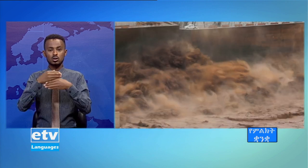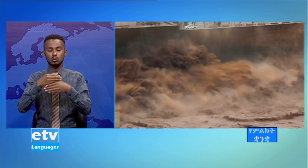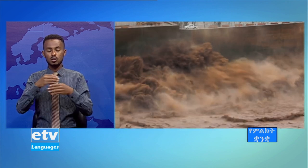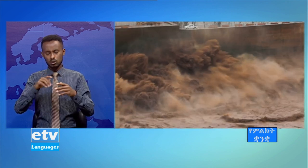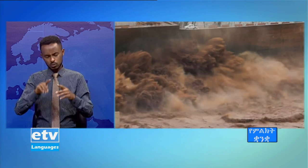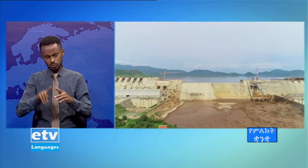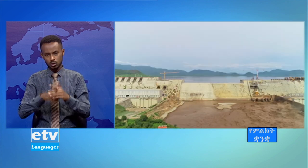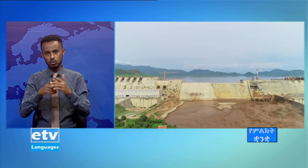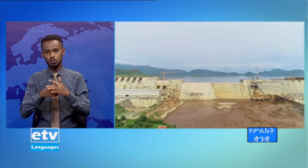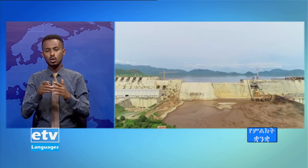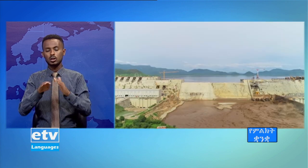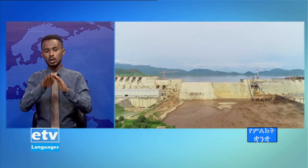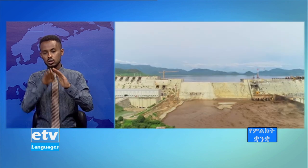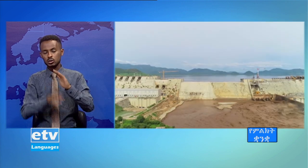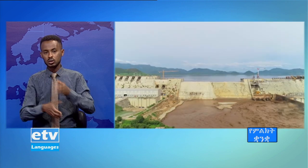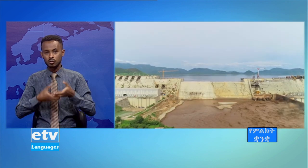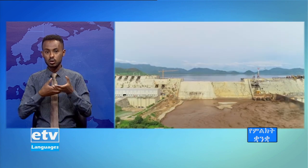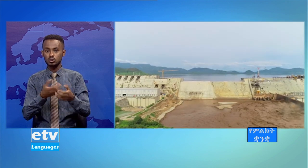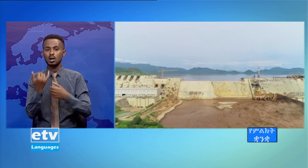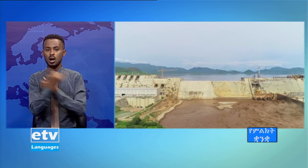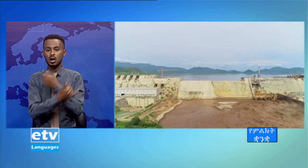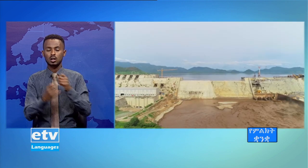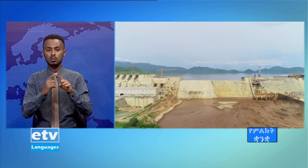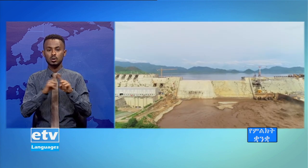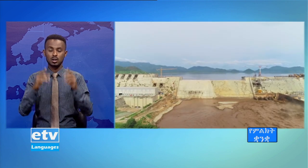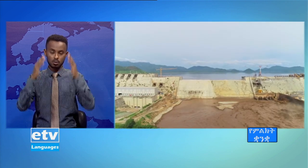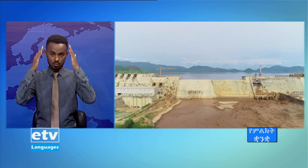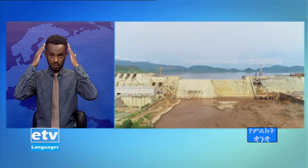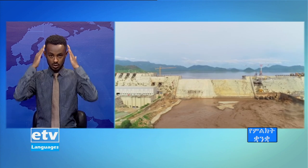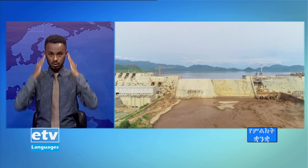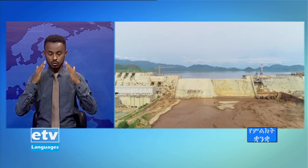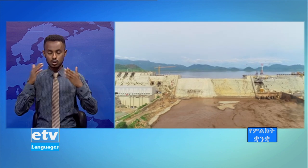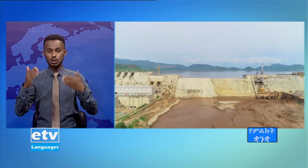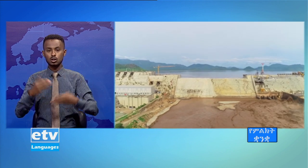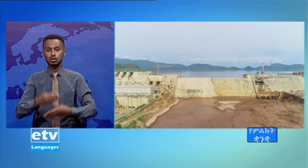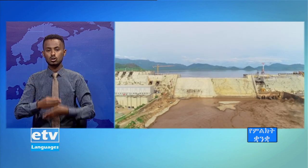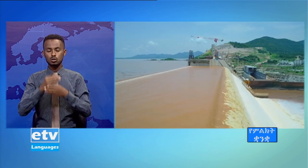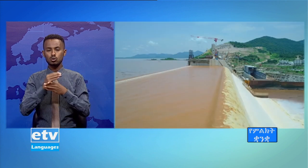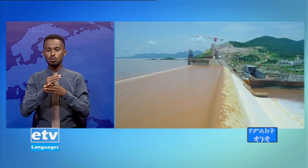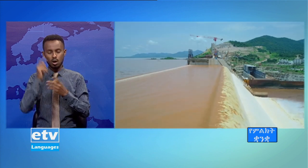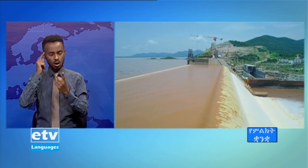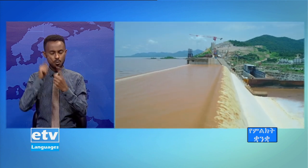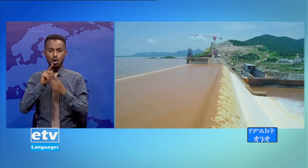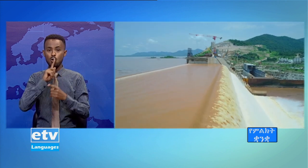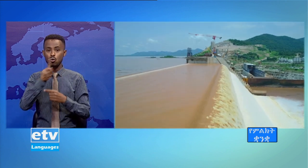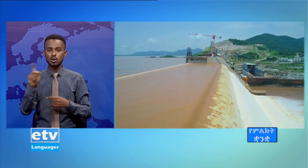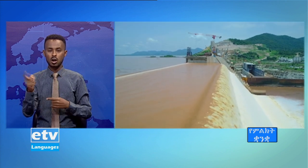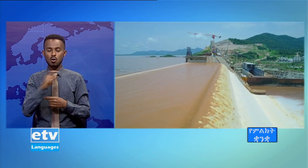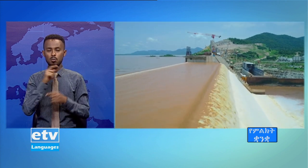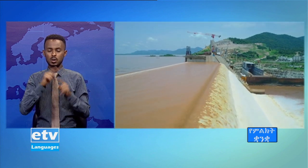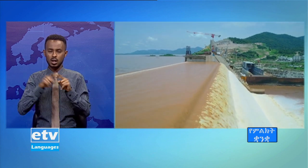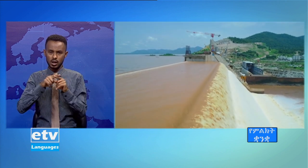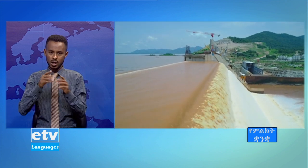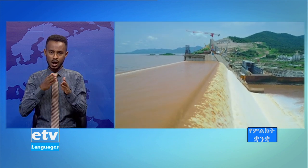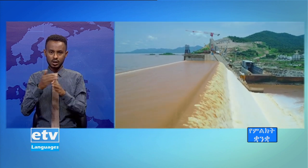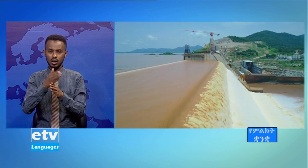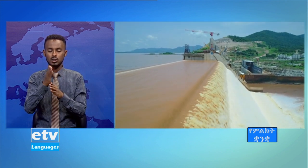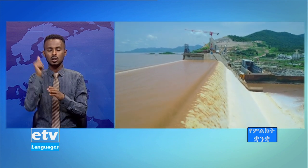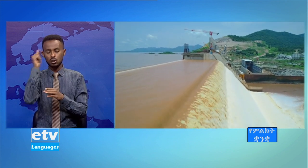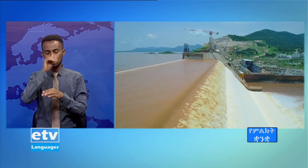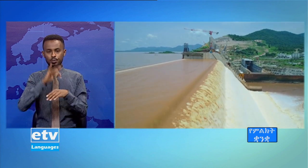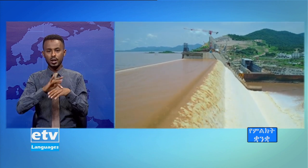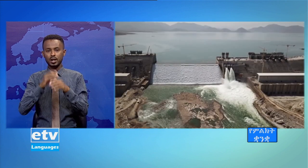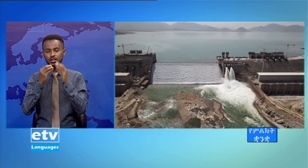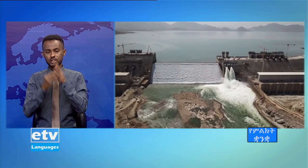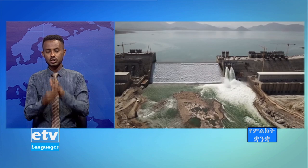አንስቶ የታችኛው የተፋሰስ ሀገራት በተለይም ግብጽ የግድቡ ውጥን እውን እንዳይሆን በተለያየ አቅጣጫ ኢትዮጵያ ላይ